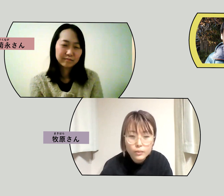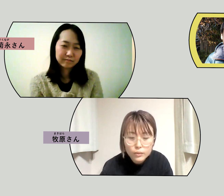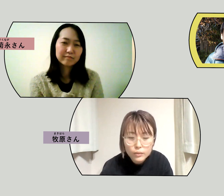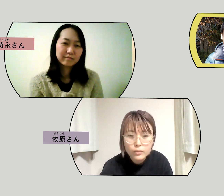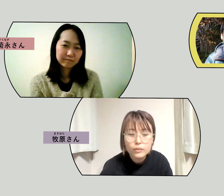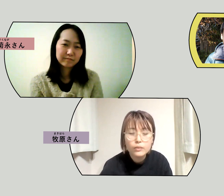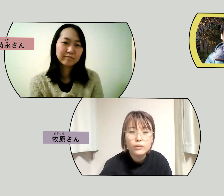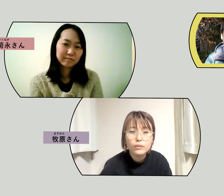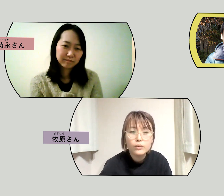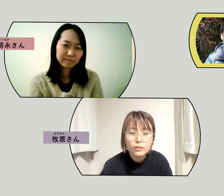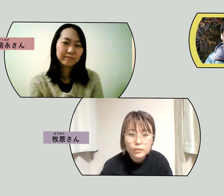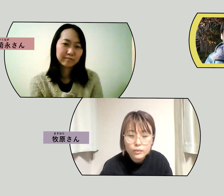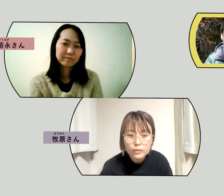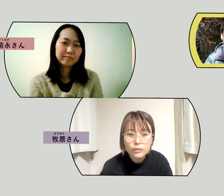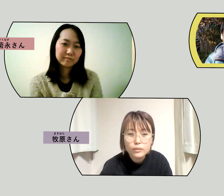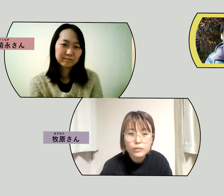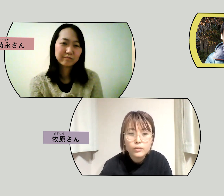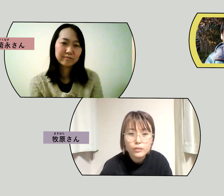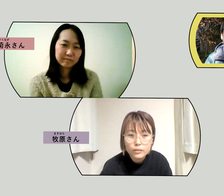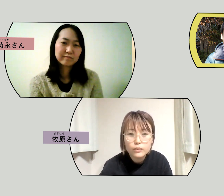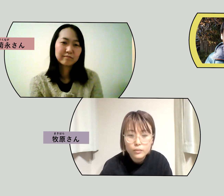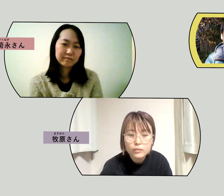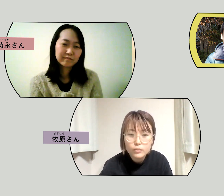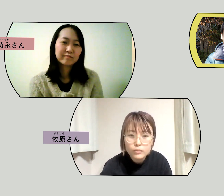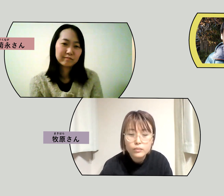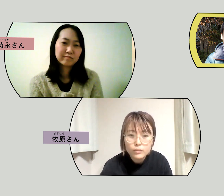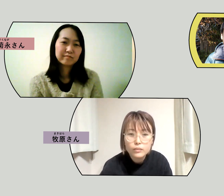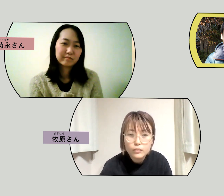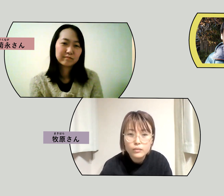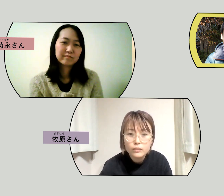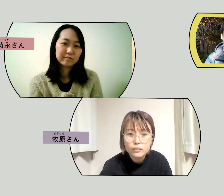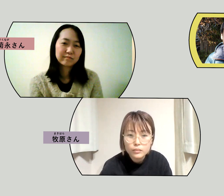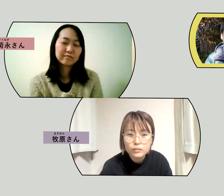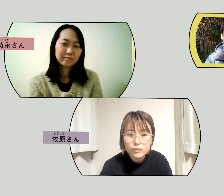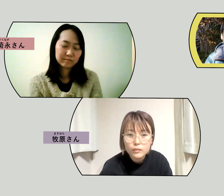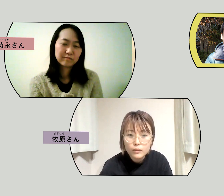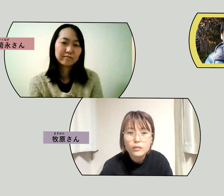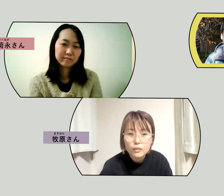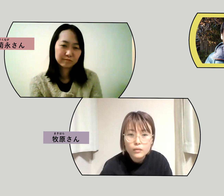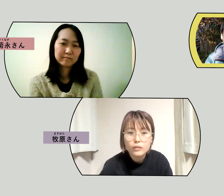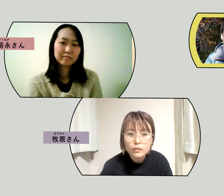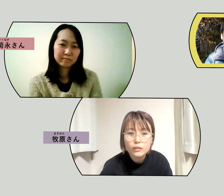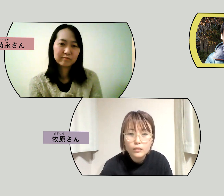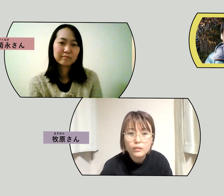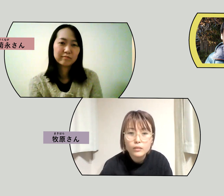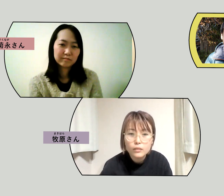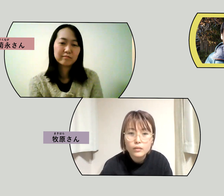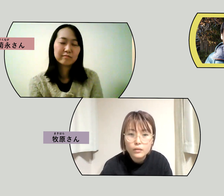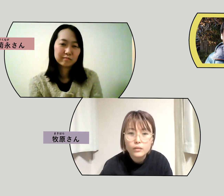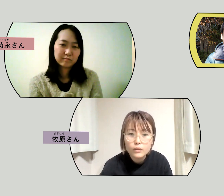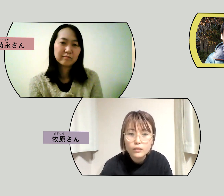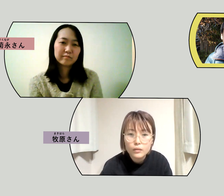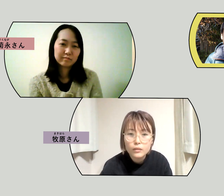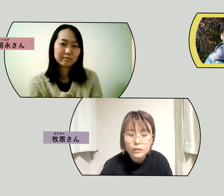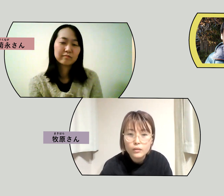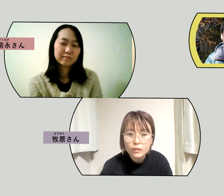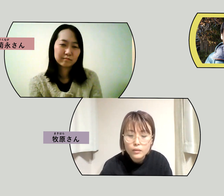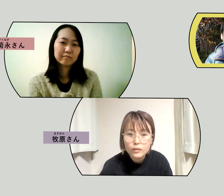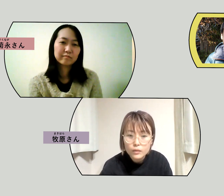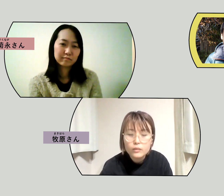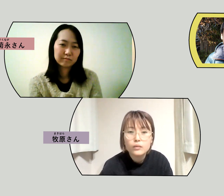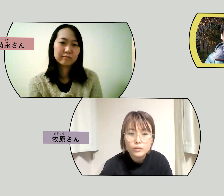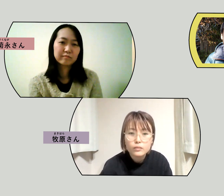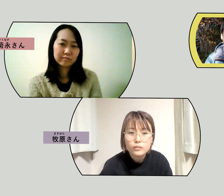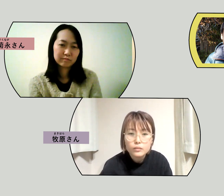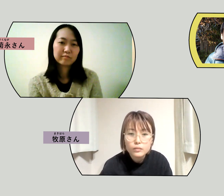こう会話をすることっていうのは日本語で会話することってのはできると思うんですけどローの方は日本主という言語を